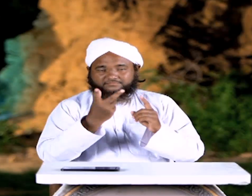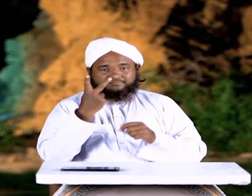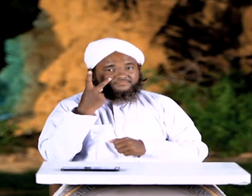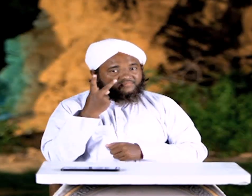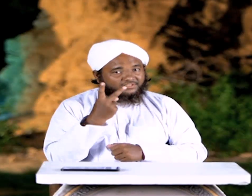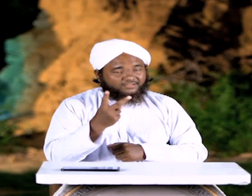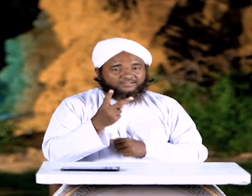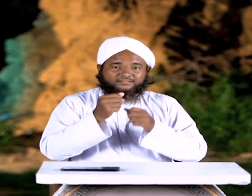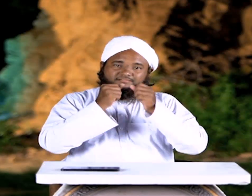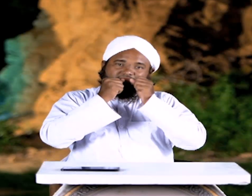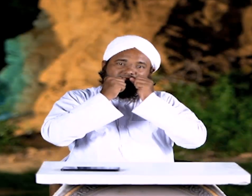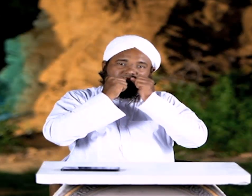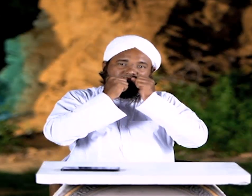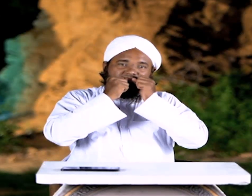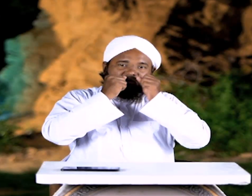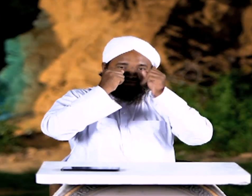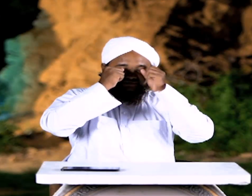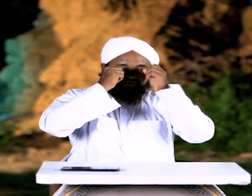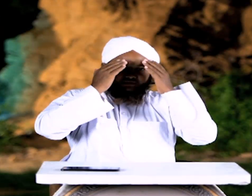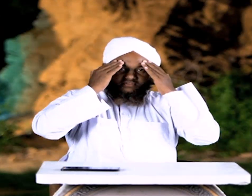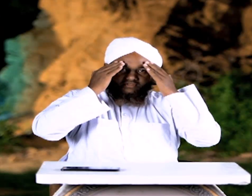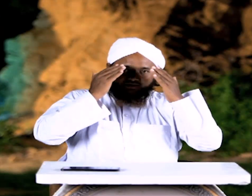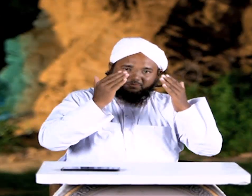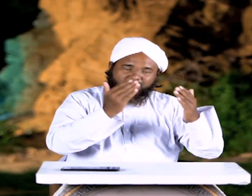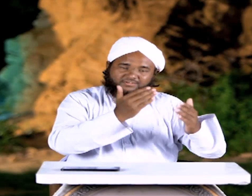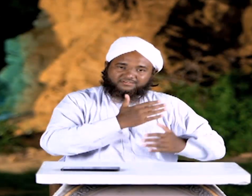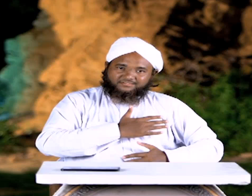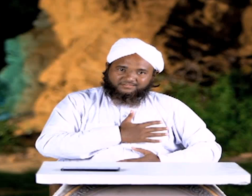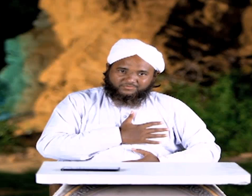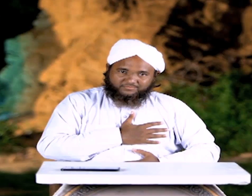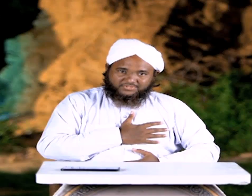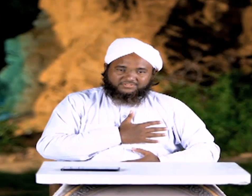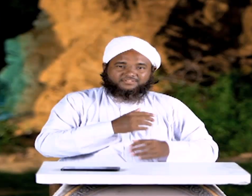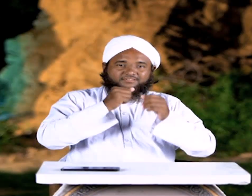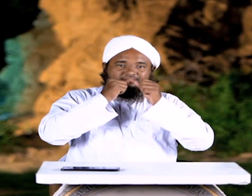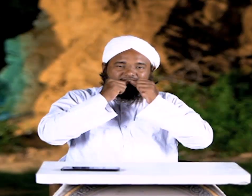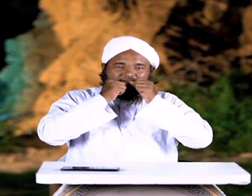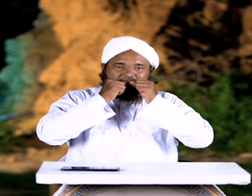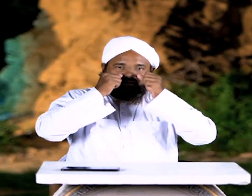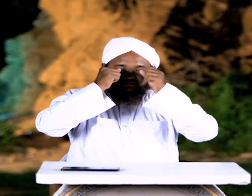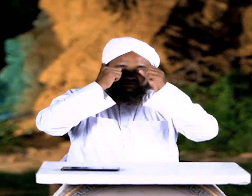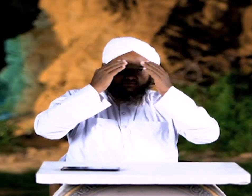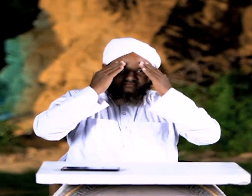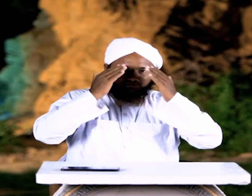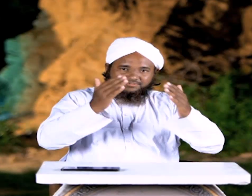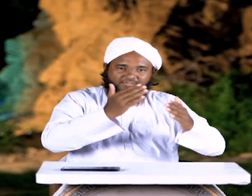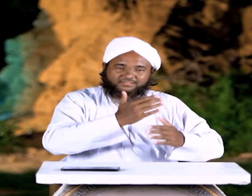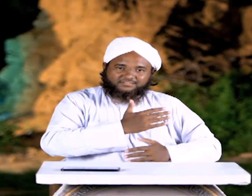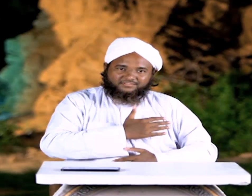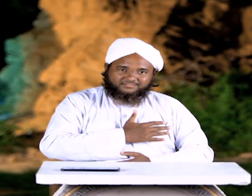چینل دیکھتے رہیے۔ صلو علی الحبیب صلی اللہ علی محمد صلی اللہ